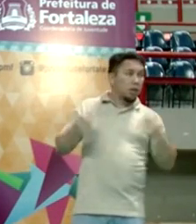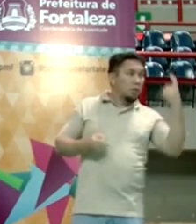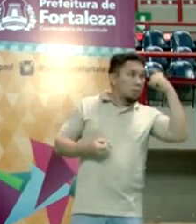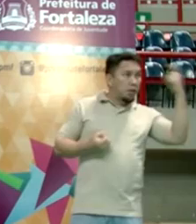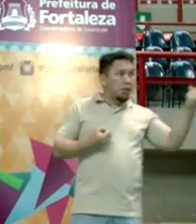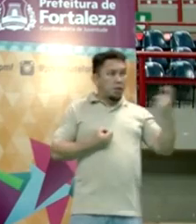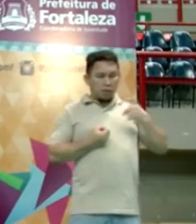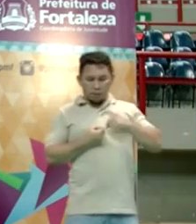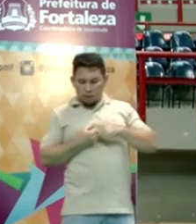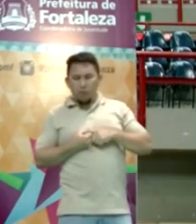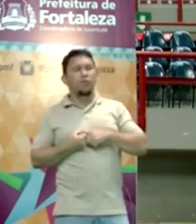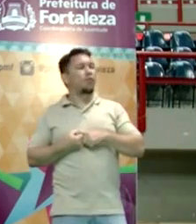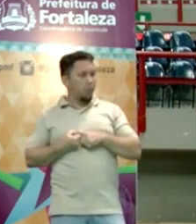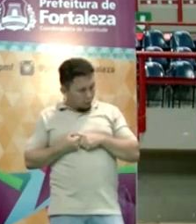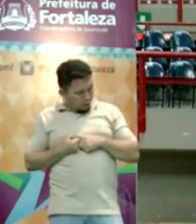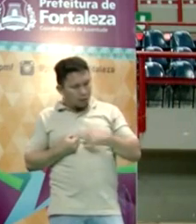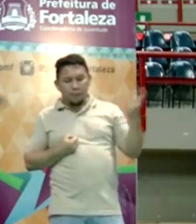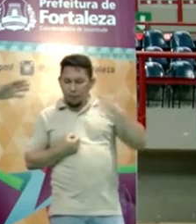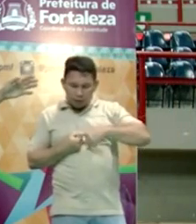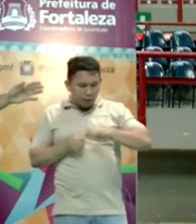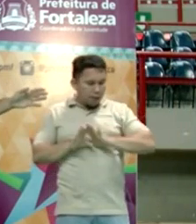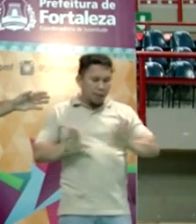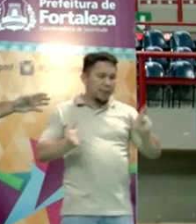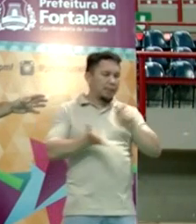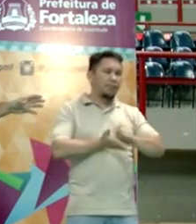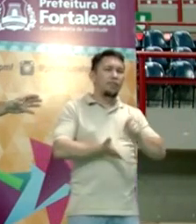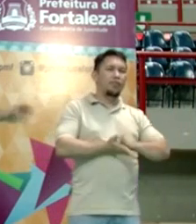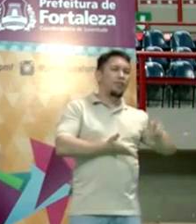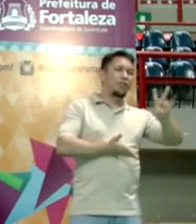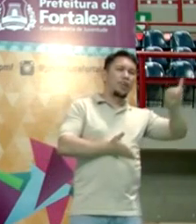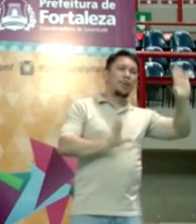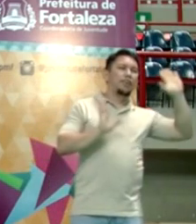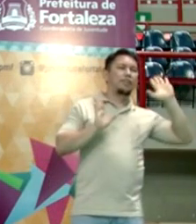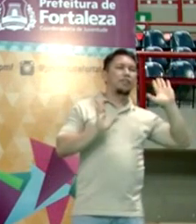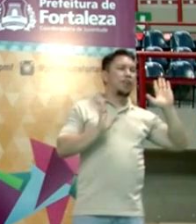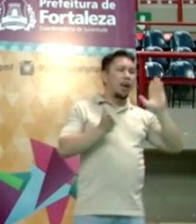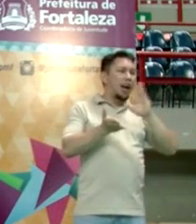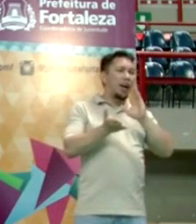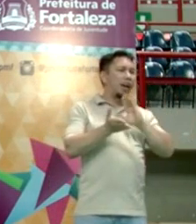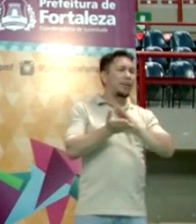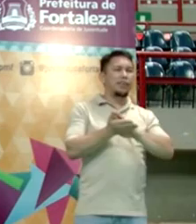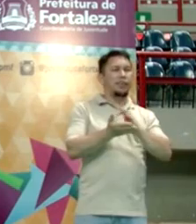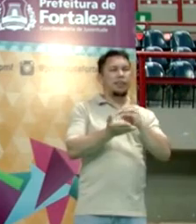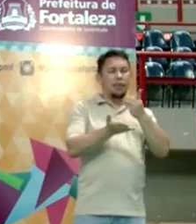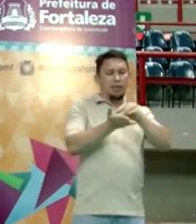pensei em voltar, voltei, e assim vai. Diário.